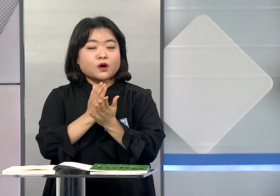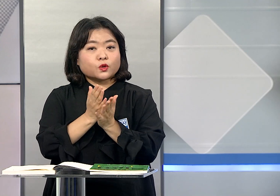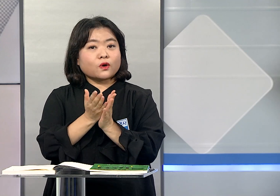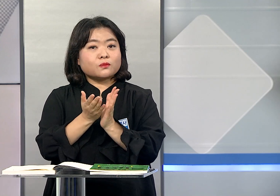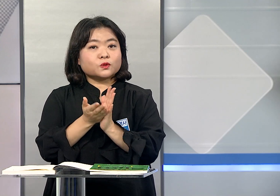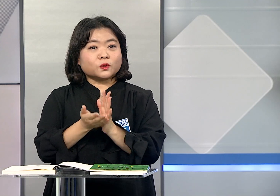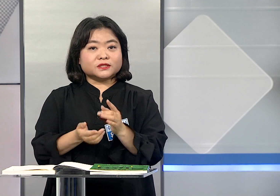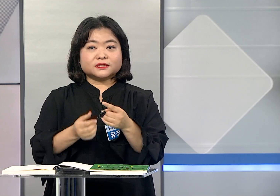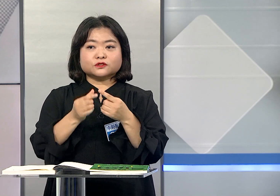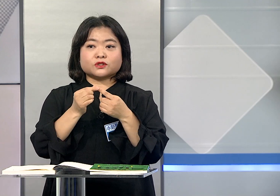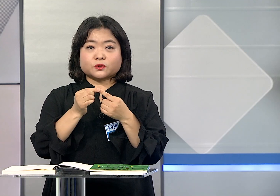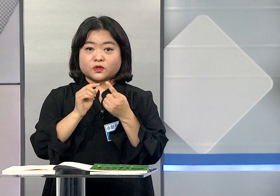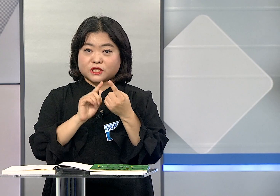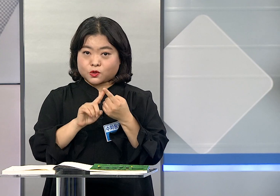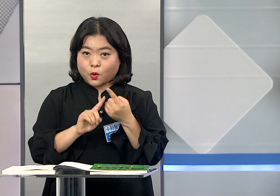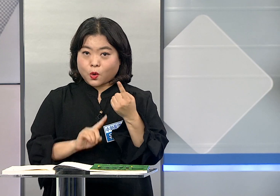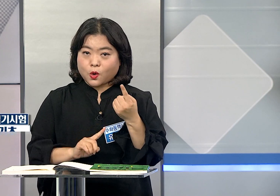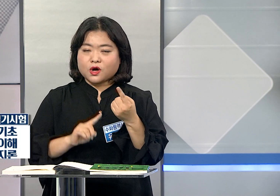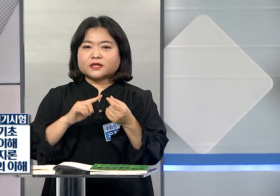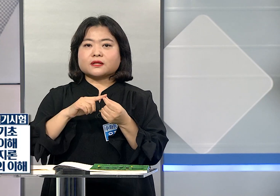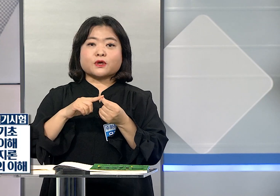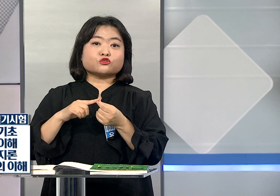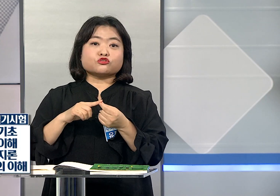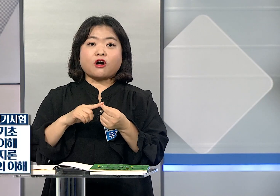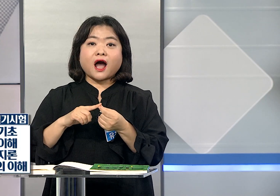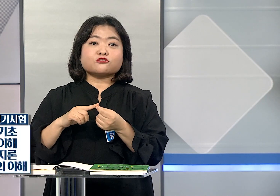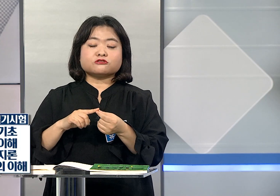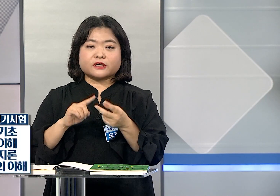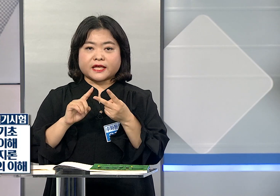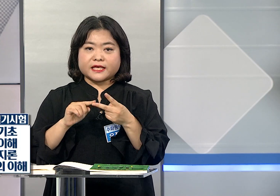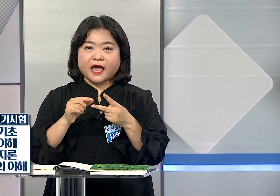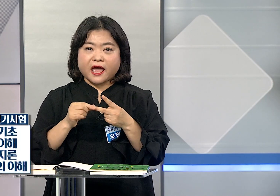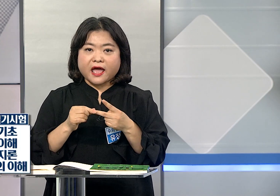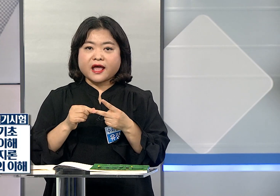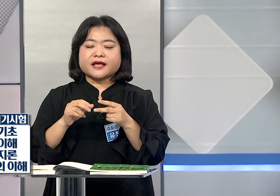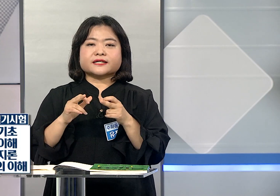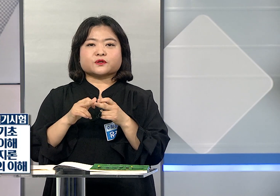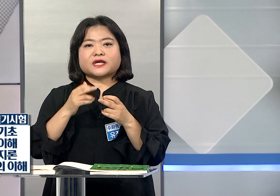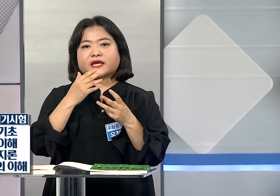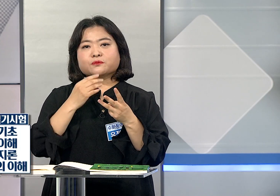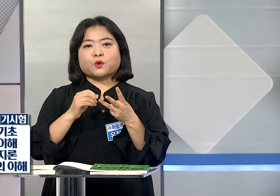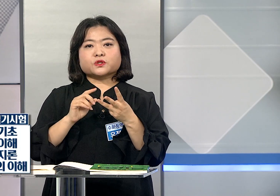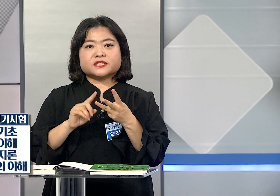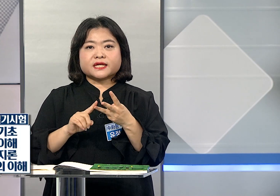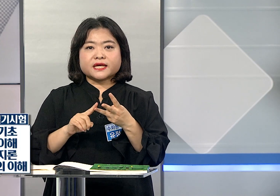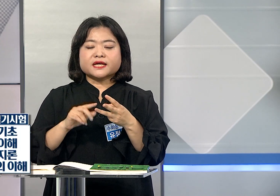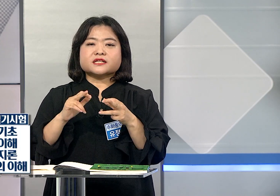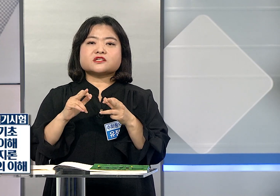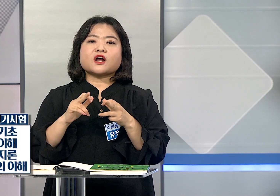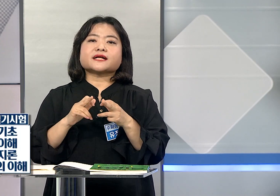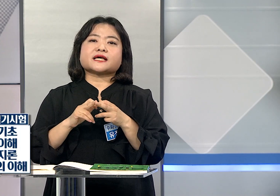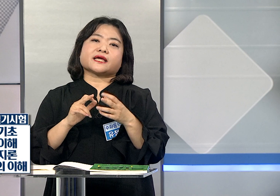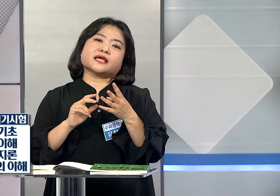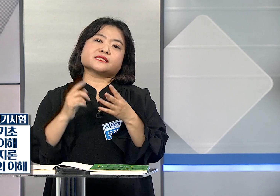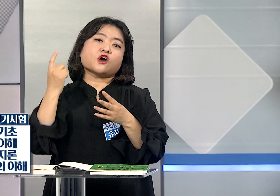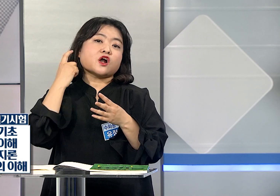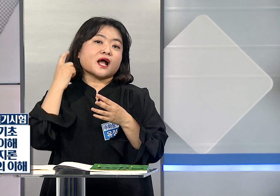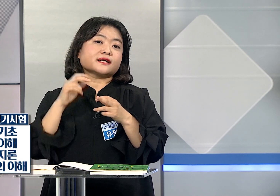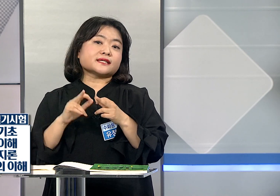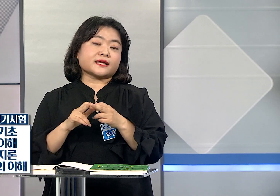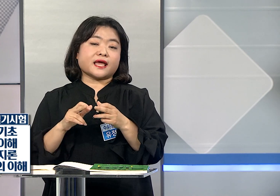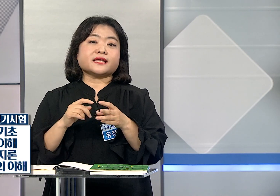필기시험의 교과목으로는 수화통역 기초, 그다음에 국어, 한국어의 이해, 그리고 장애인 복지,